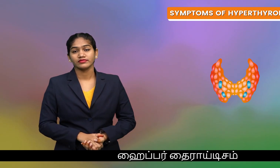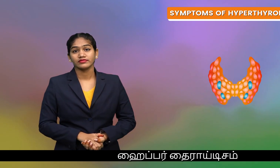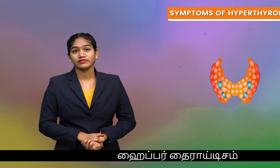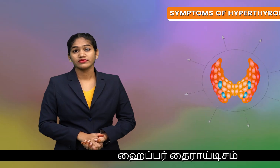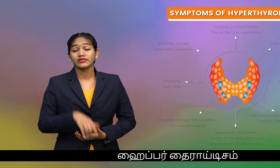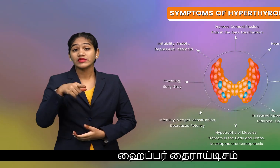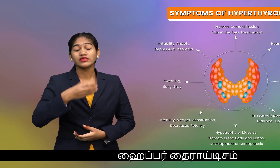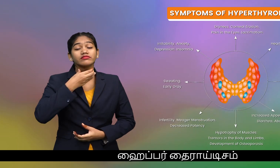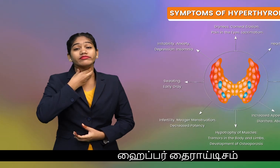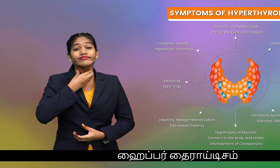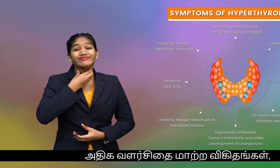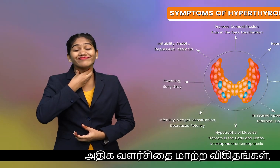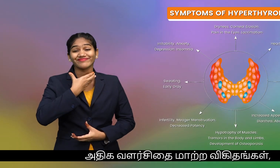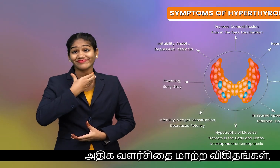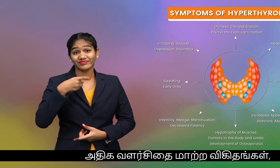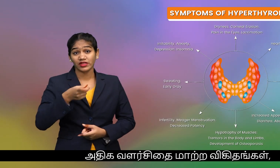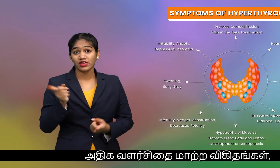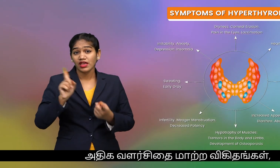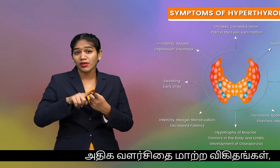ஹைப்பர் தைராய்டிசம், அதிக வளர்ச்சிதை